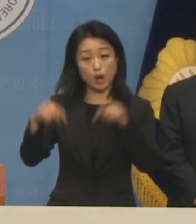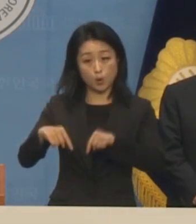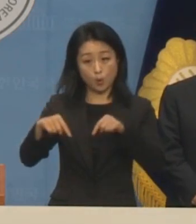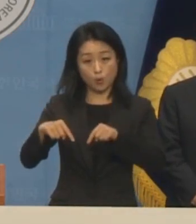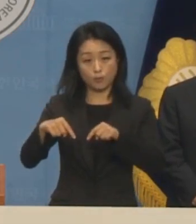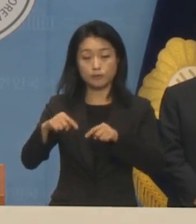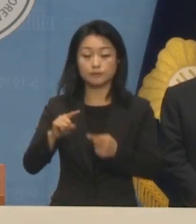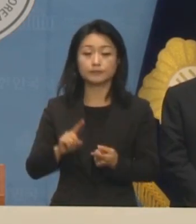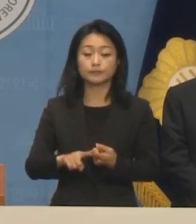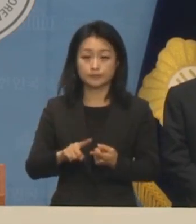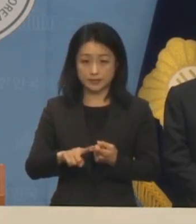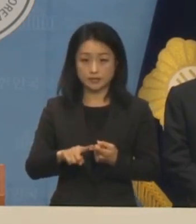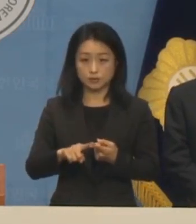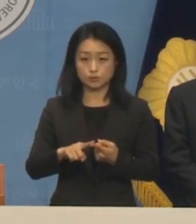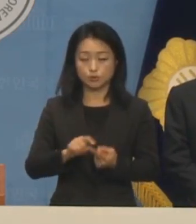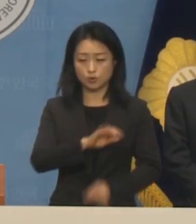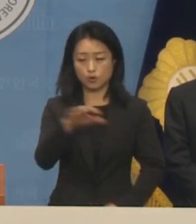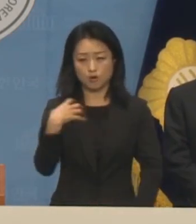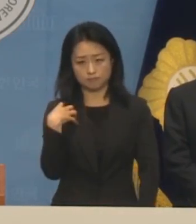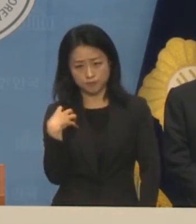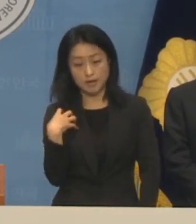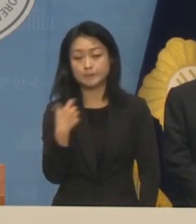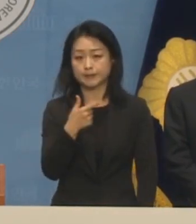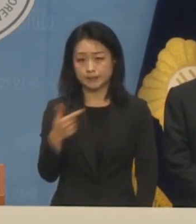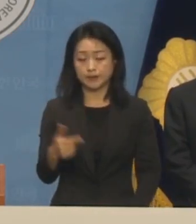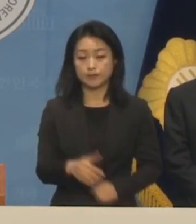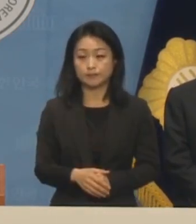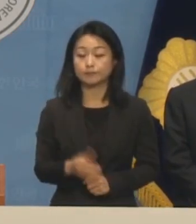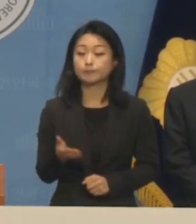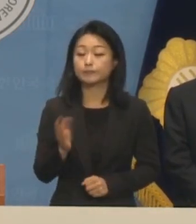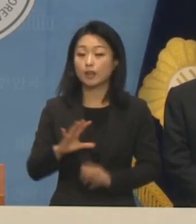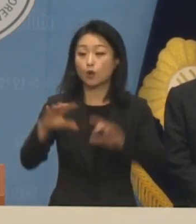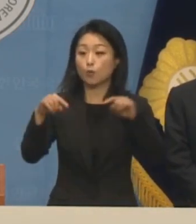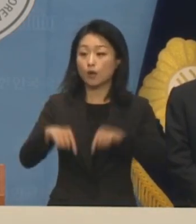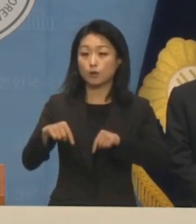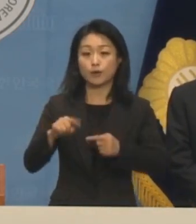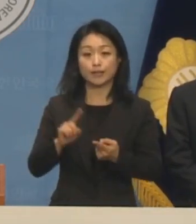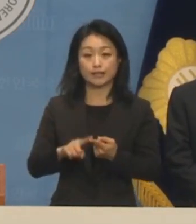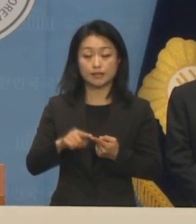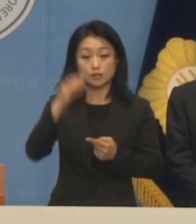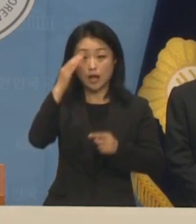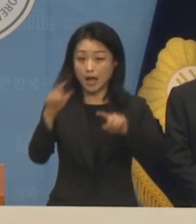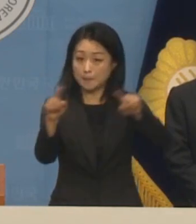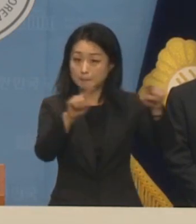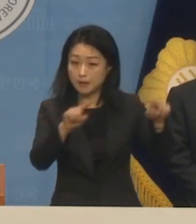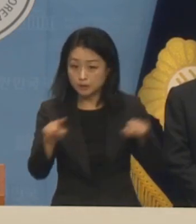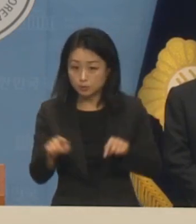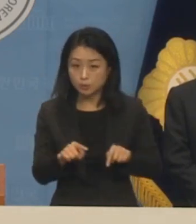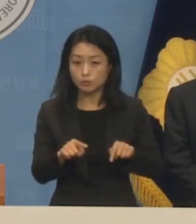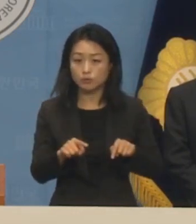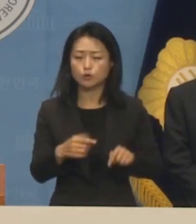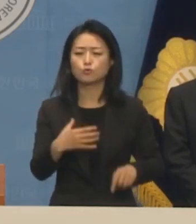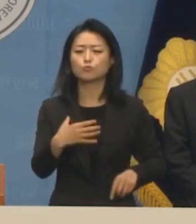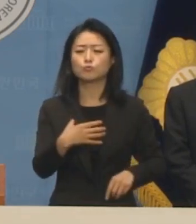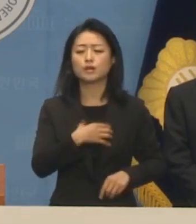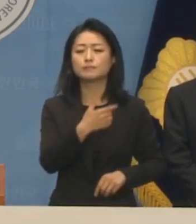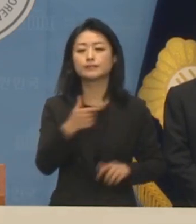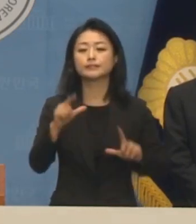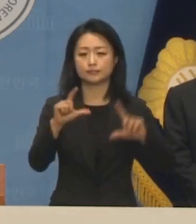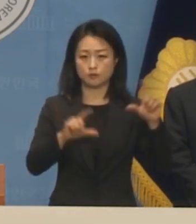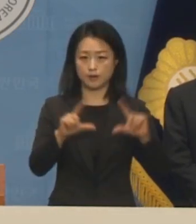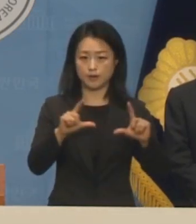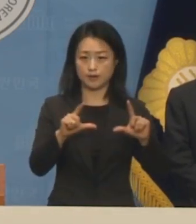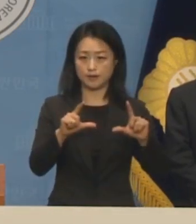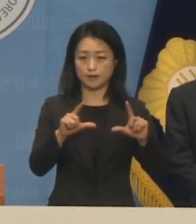분야도 예외가 아닌데, 마침 외교 분야를 보면 지금 한반도의 상황이 지극히 위태롭습니다.